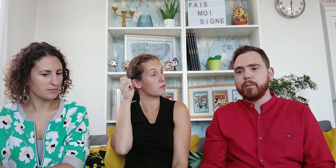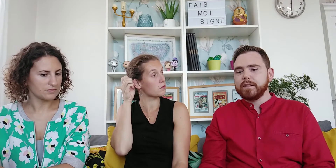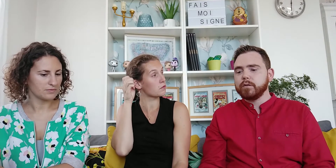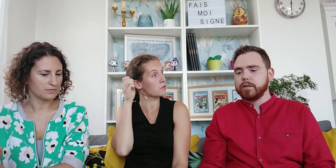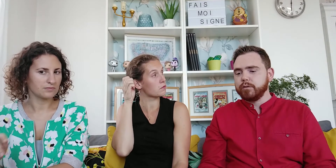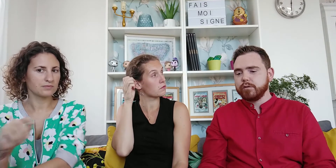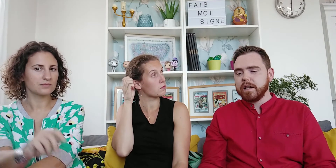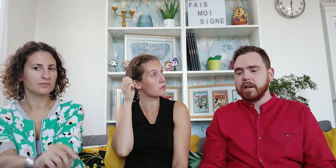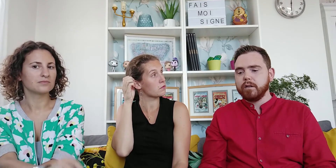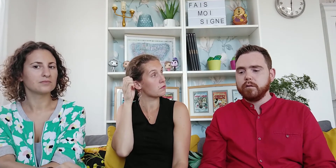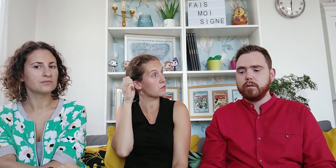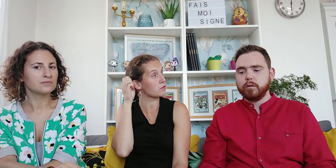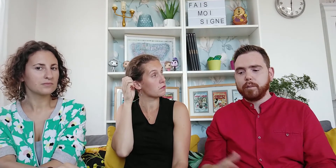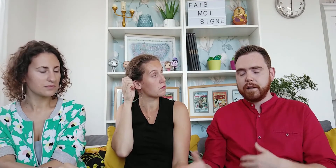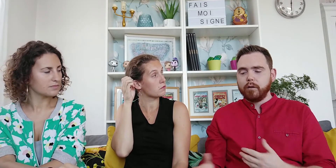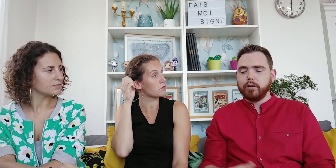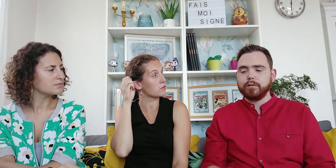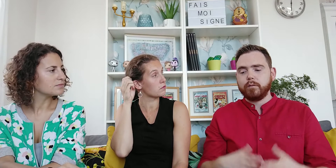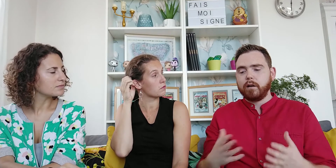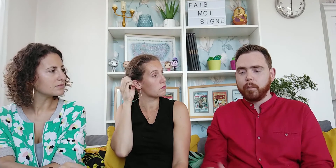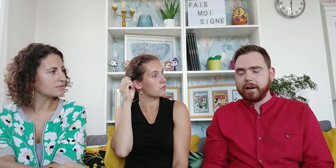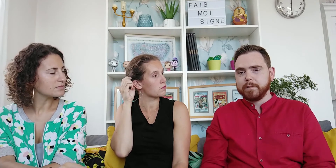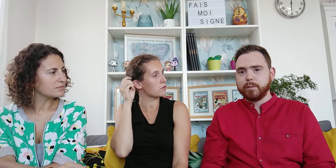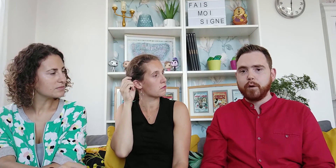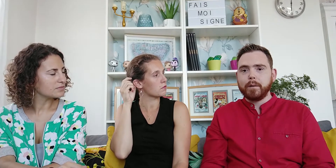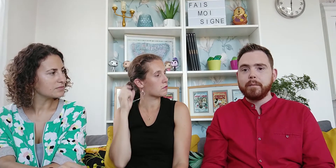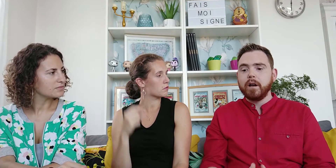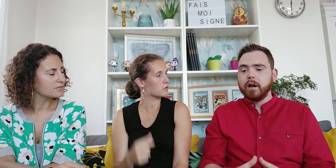posée sur ce sujet, on en parlait en off, on va en reparler un petit peu quand même.